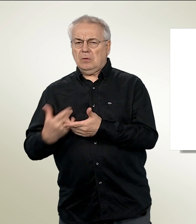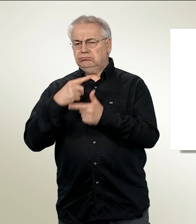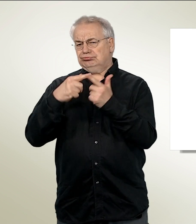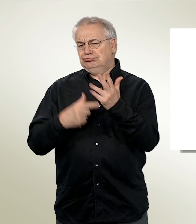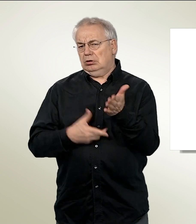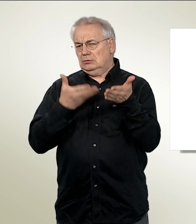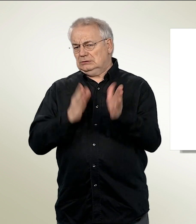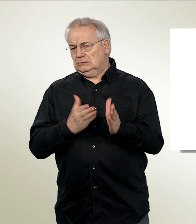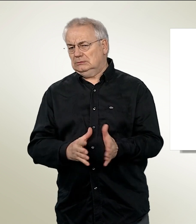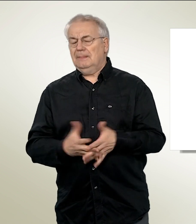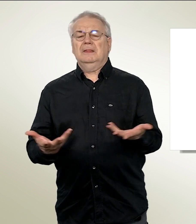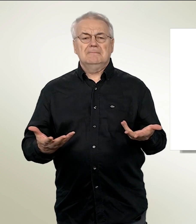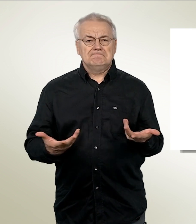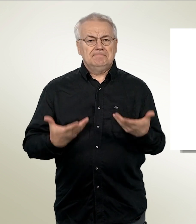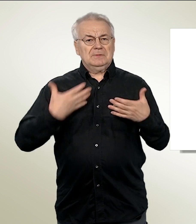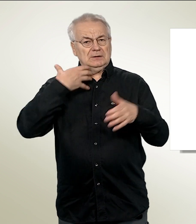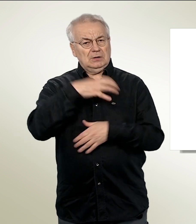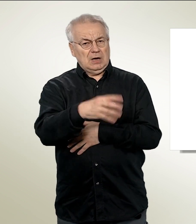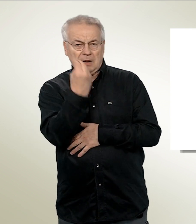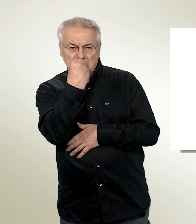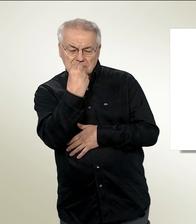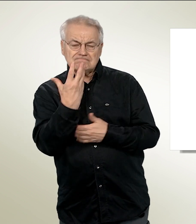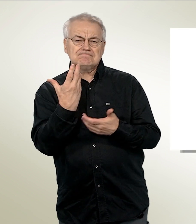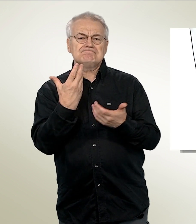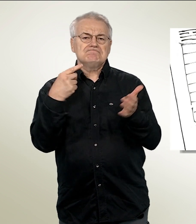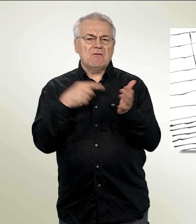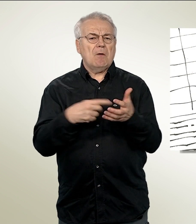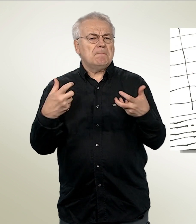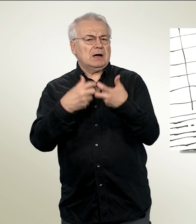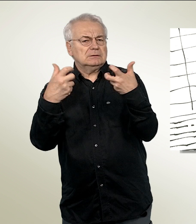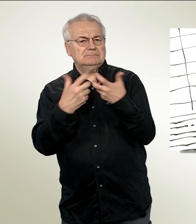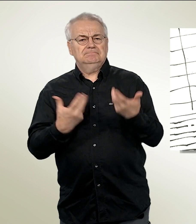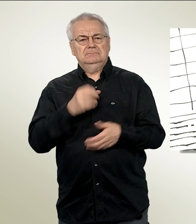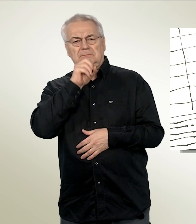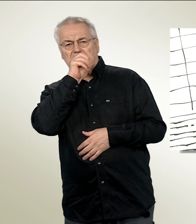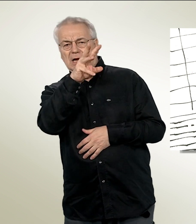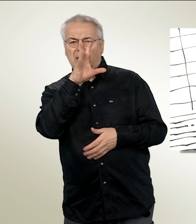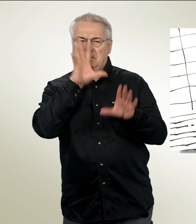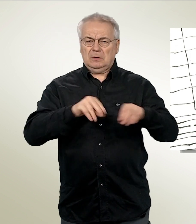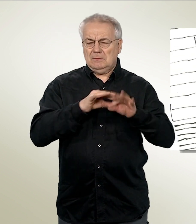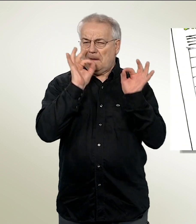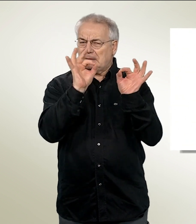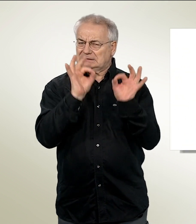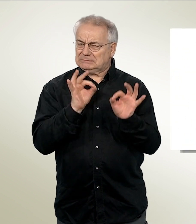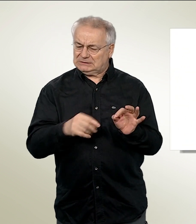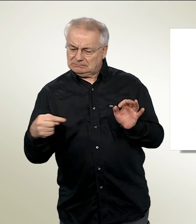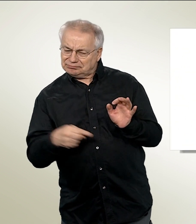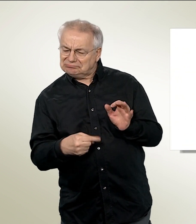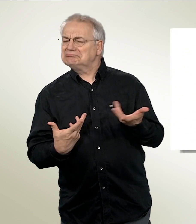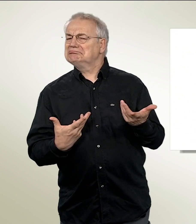mesures. Le secteur des denrées alimentaires devra par exemple déclarer ses produits plus précisément. La Confédération pourra